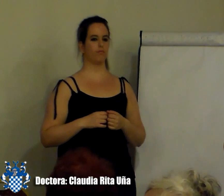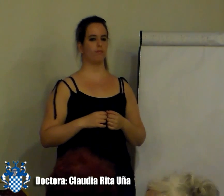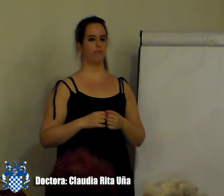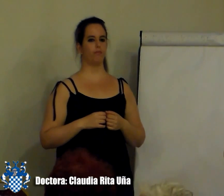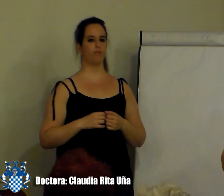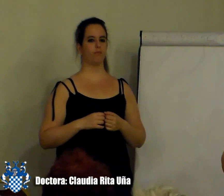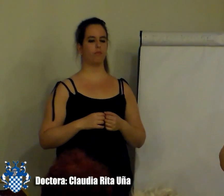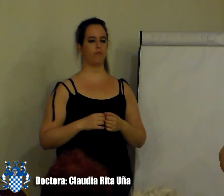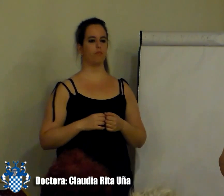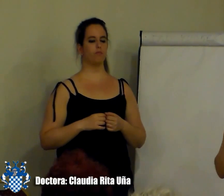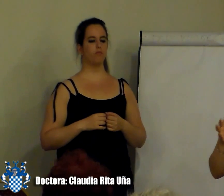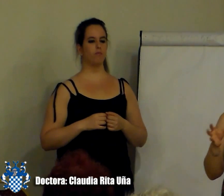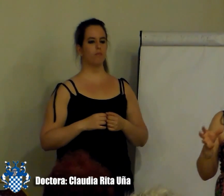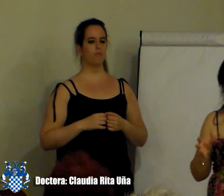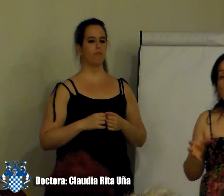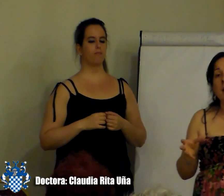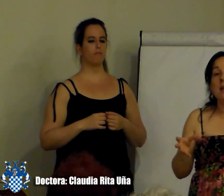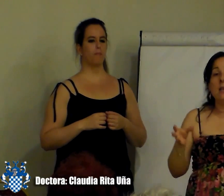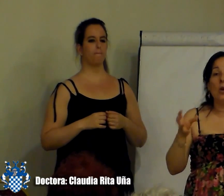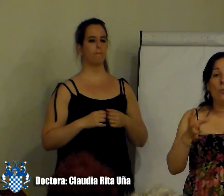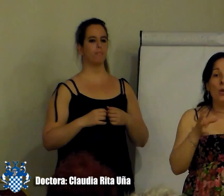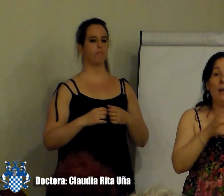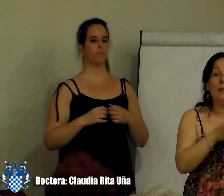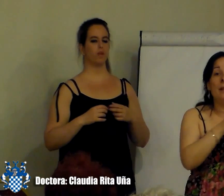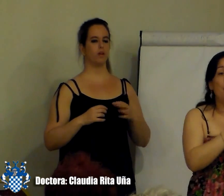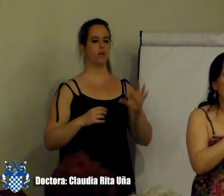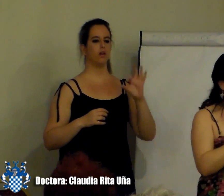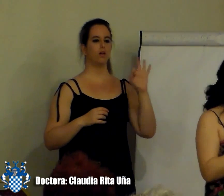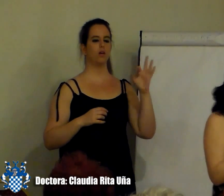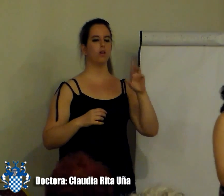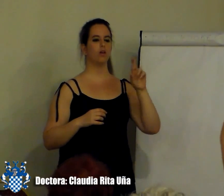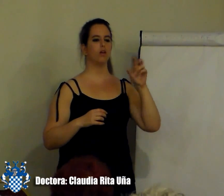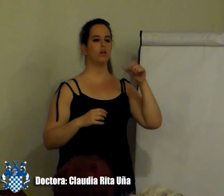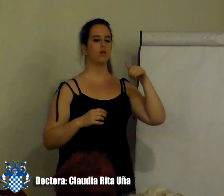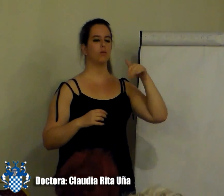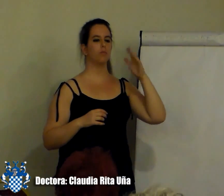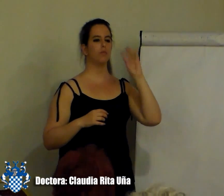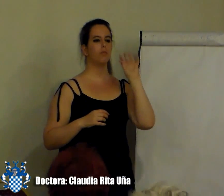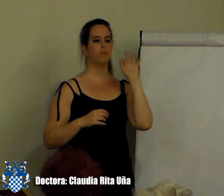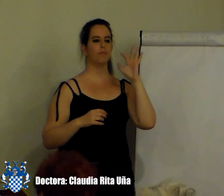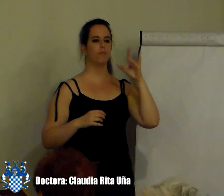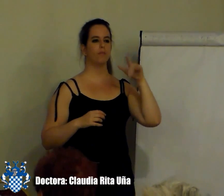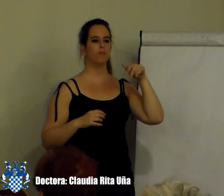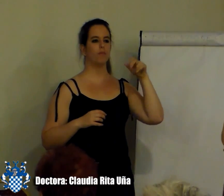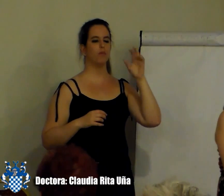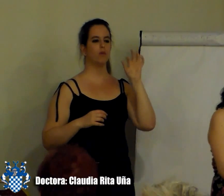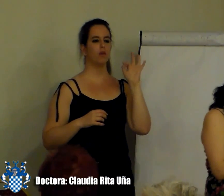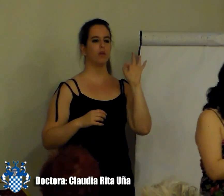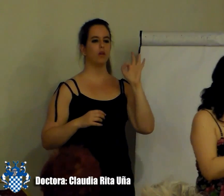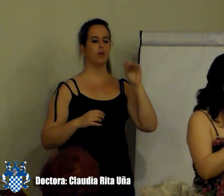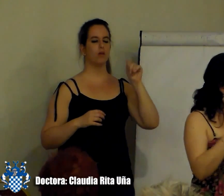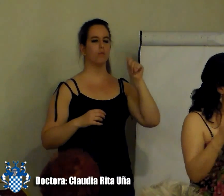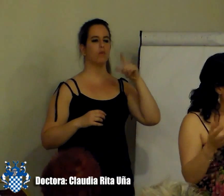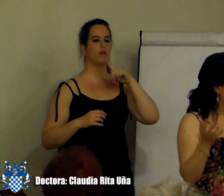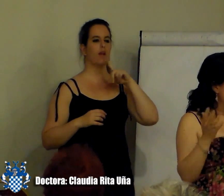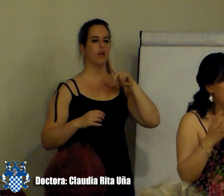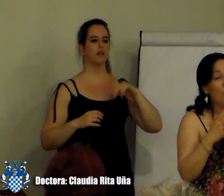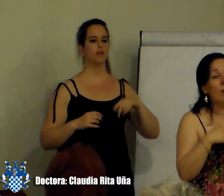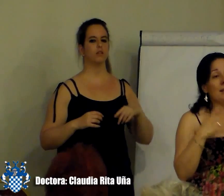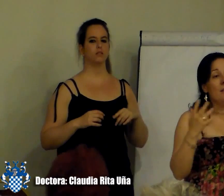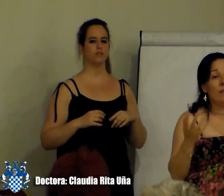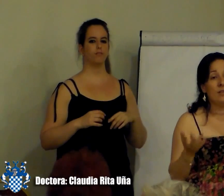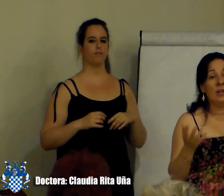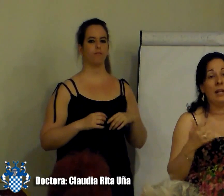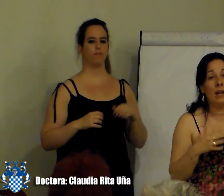desarrollarla en un terreno genéticamente y hormonalmente predispuesto. Tanto el estrés psicológico, puede haber